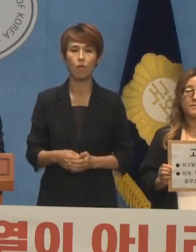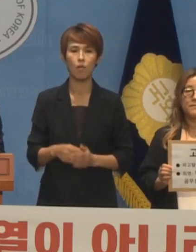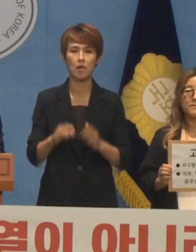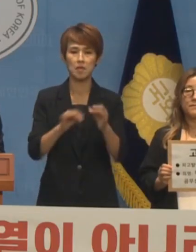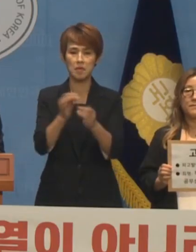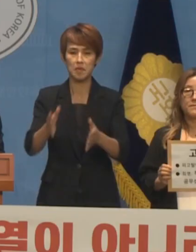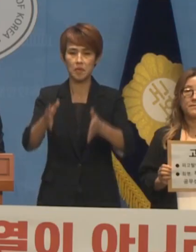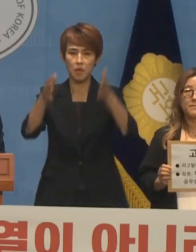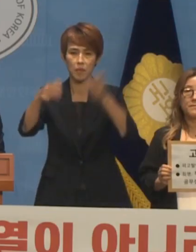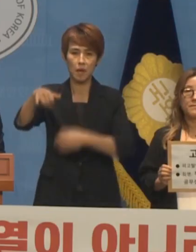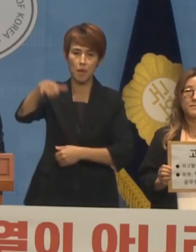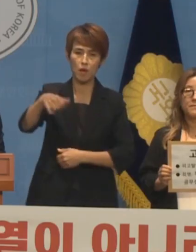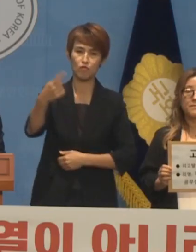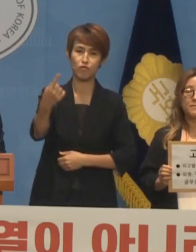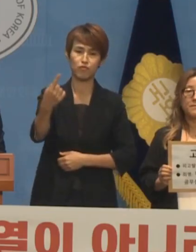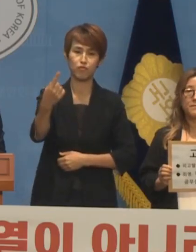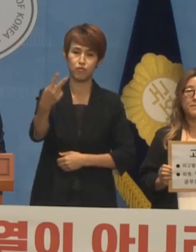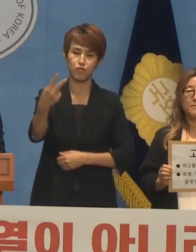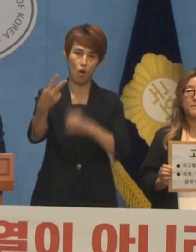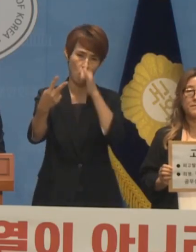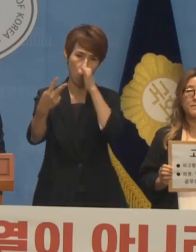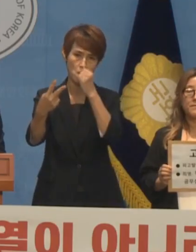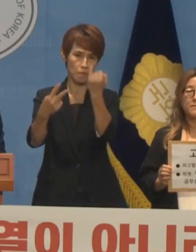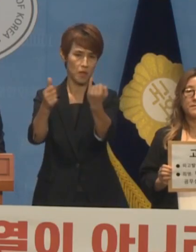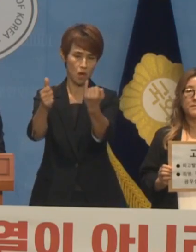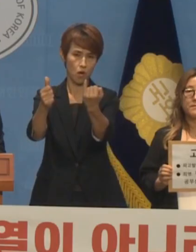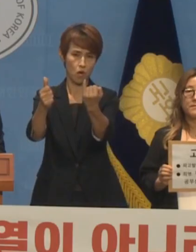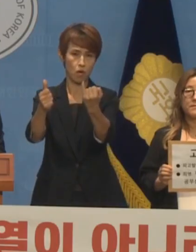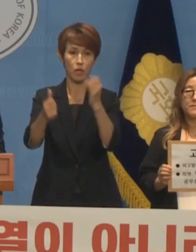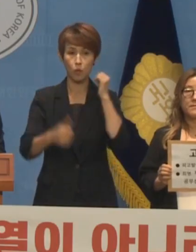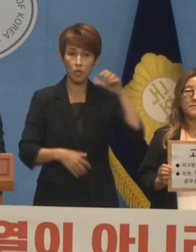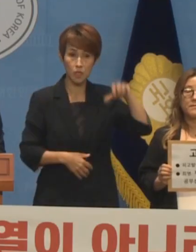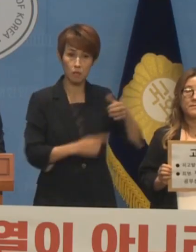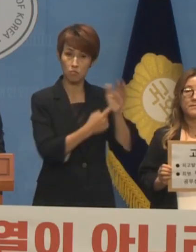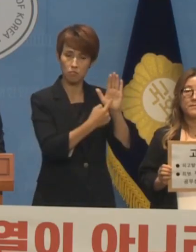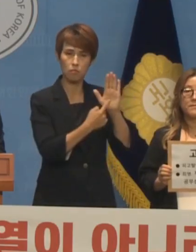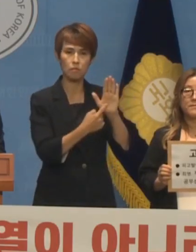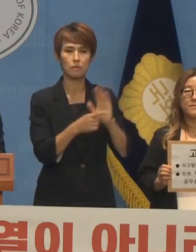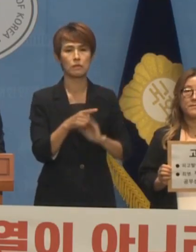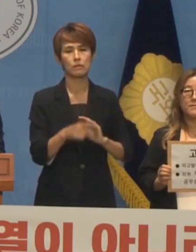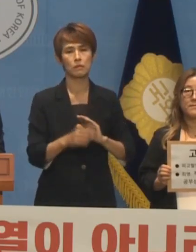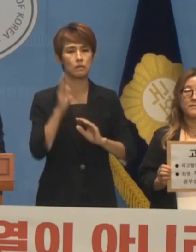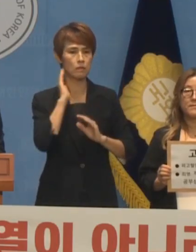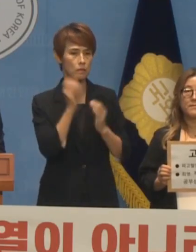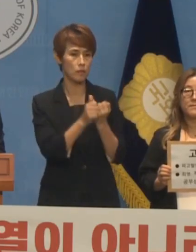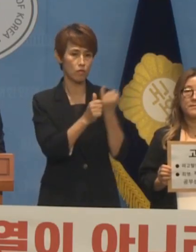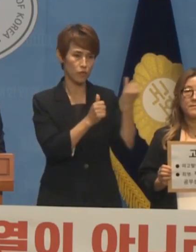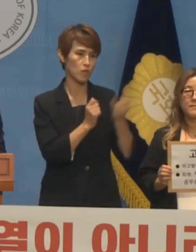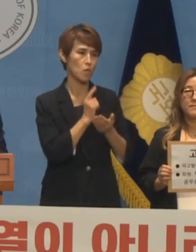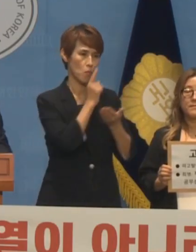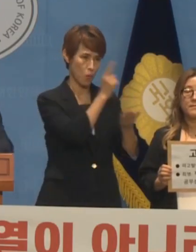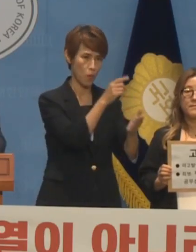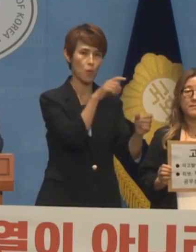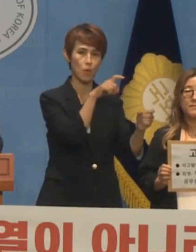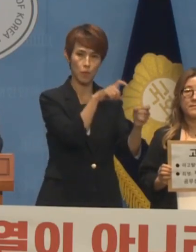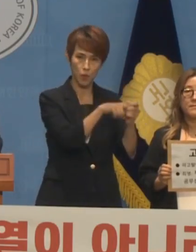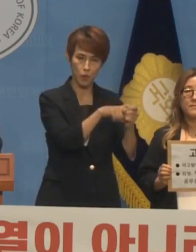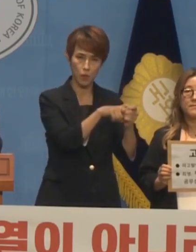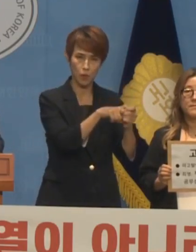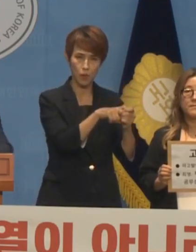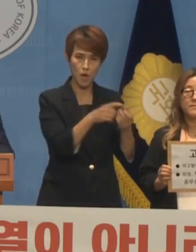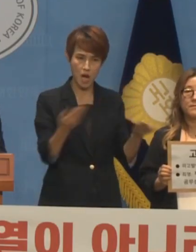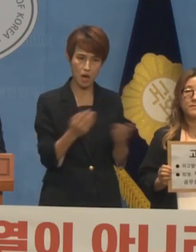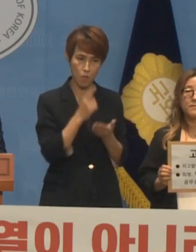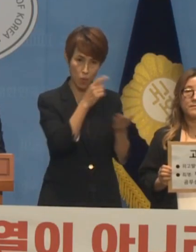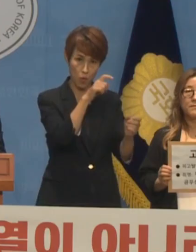들고 대기하던 남녀가 있었는데 이와 관련하여 대통령실은 피고발인 김건희에게 보고하기 위해 에코백